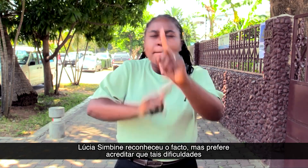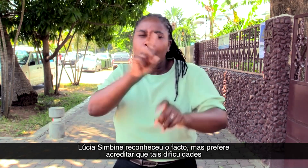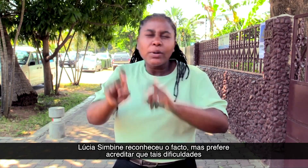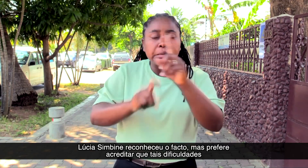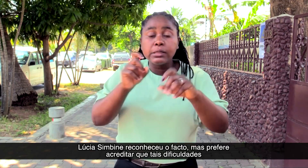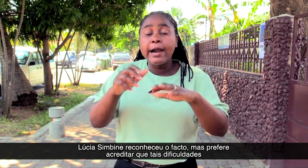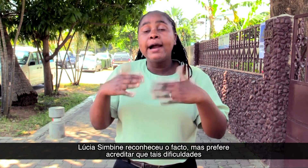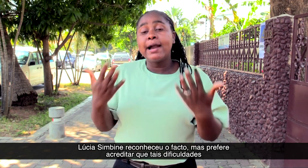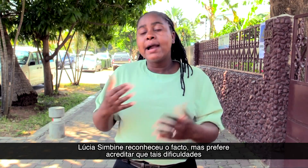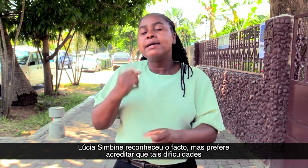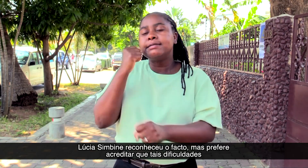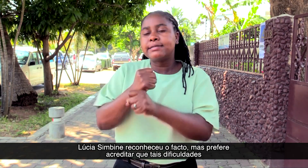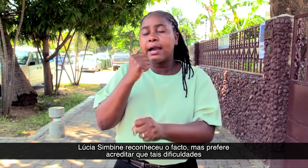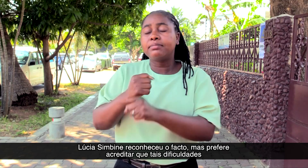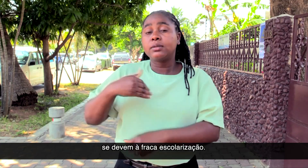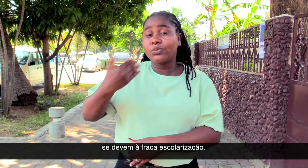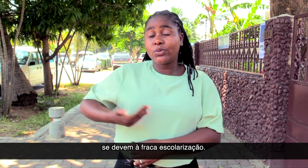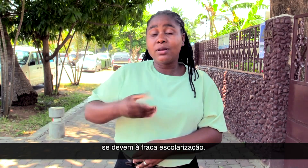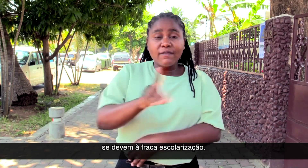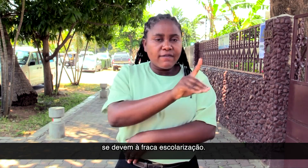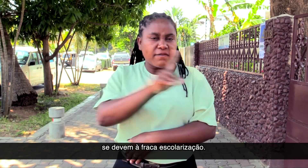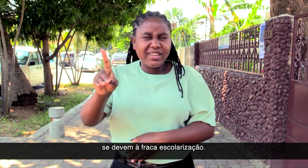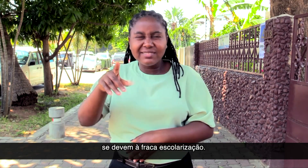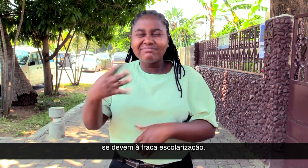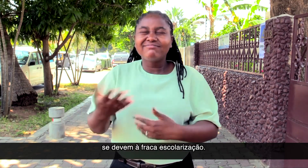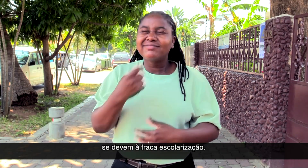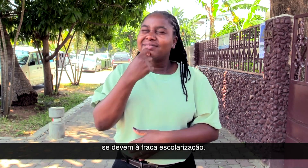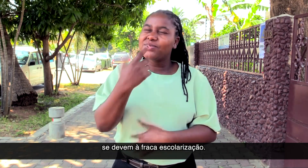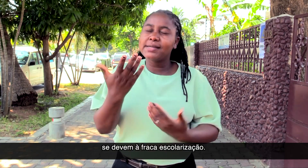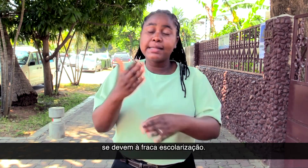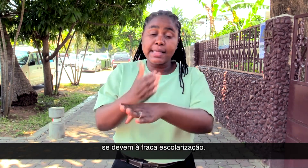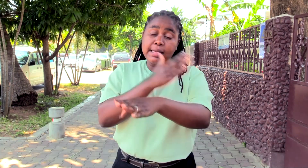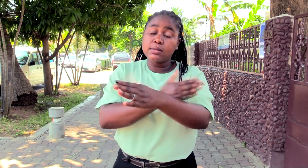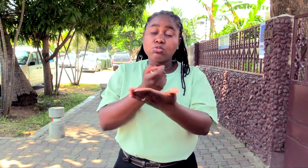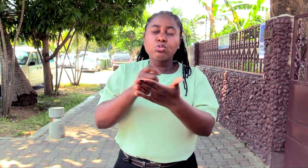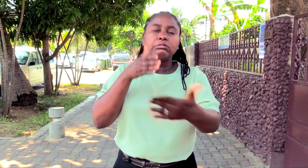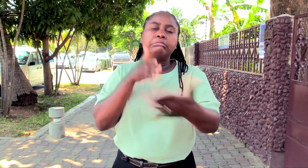prefere acreditar que tais dificuldades se devem à fraca escolarização.